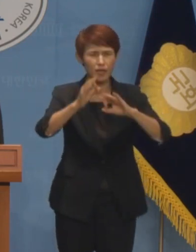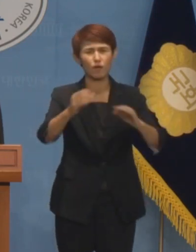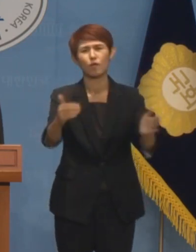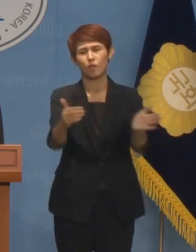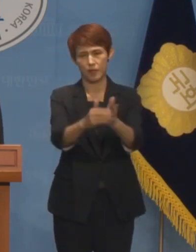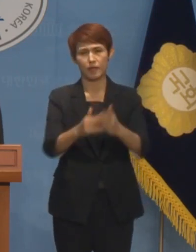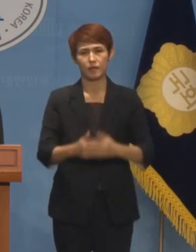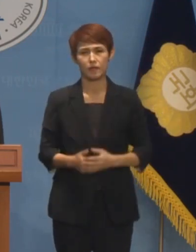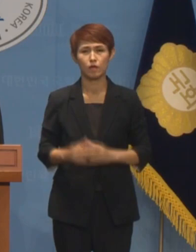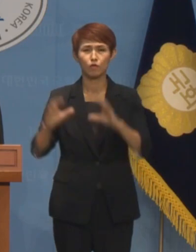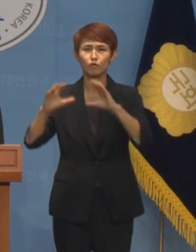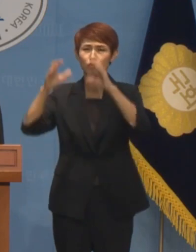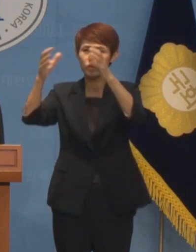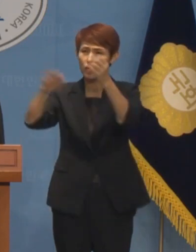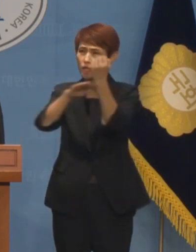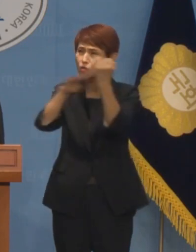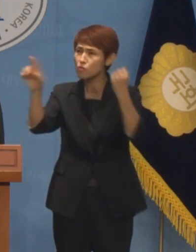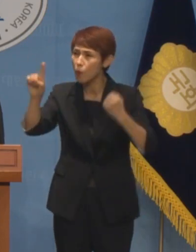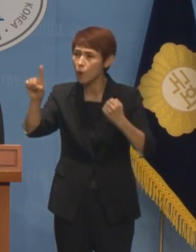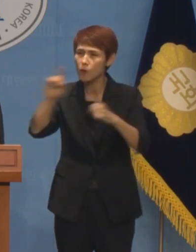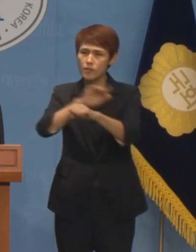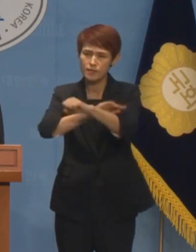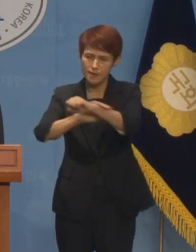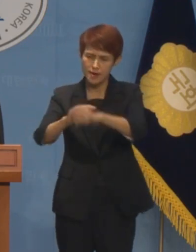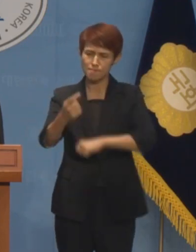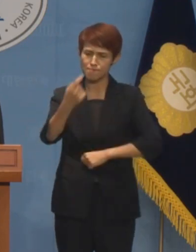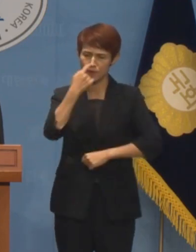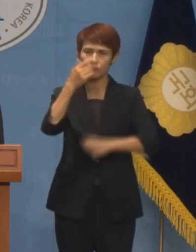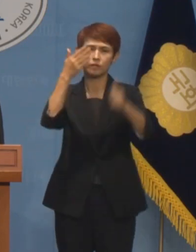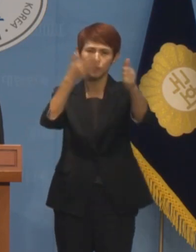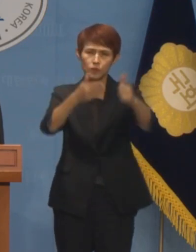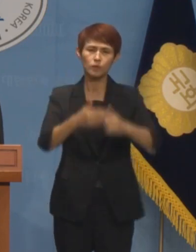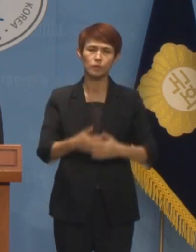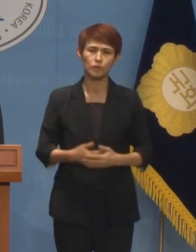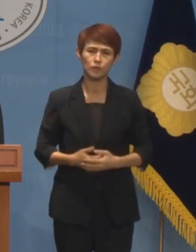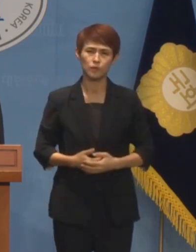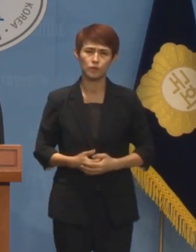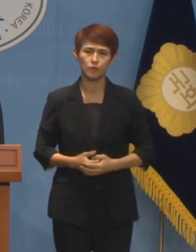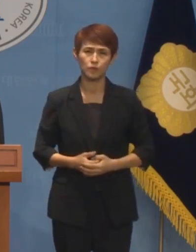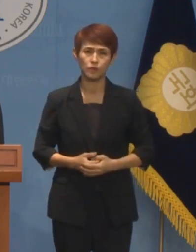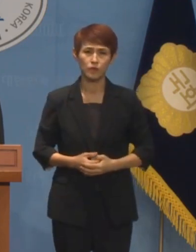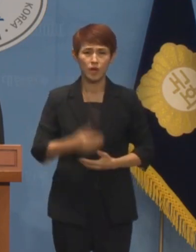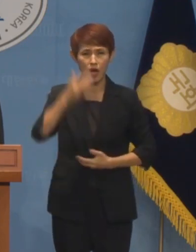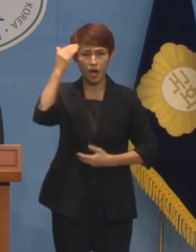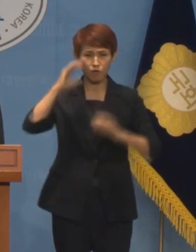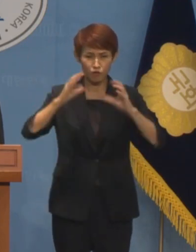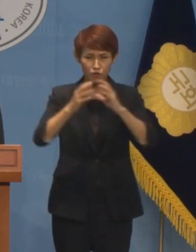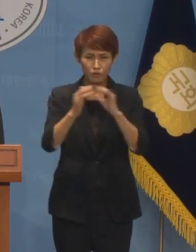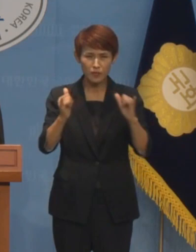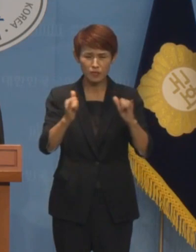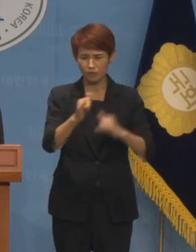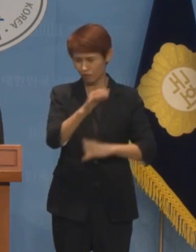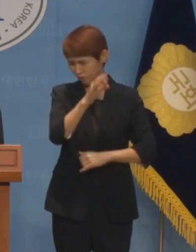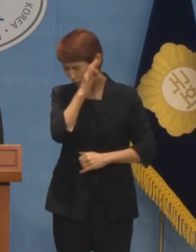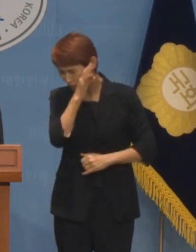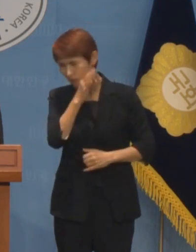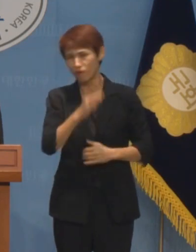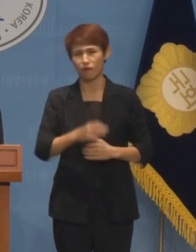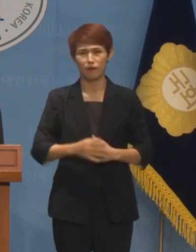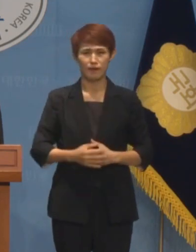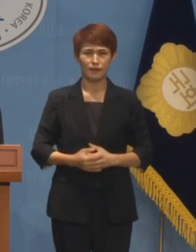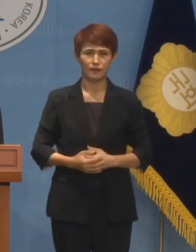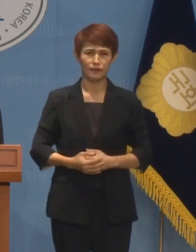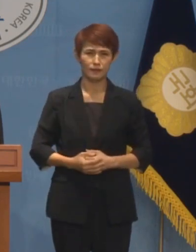마시고 국제사회 기준을 똑똑히 배우십시오. 우리 국민들은 부끄러워 얼굴을 들